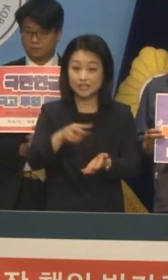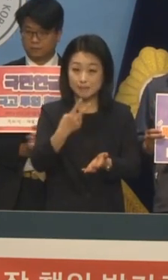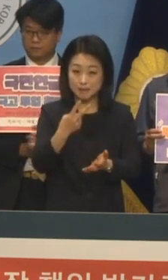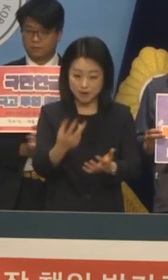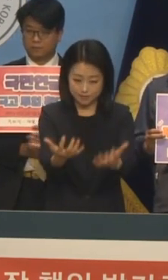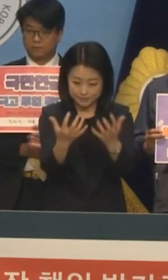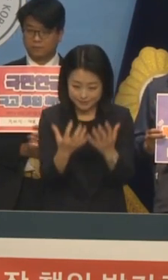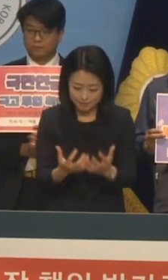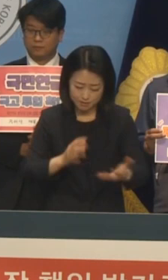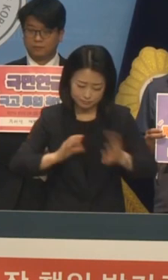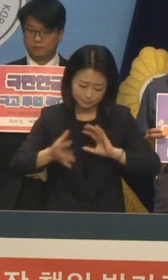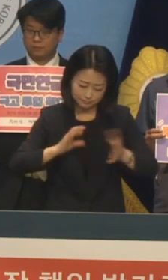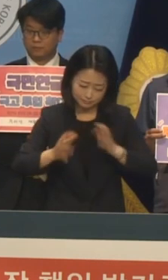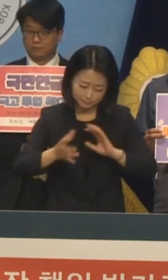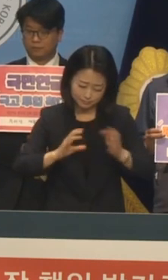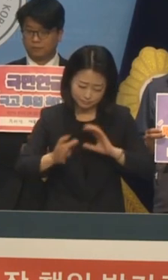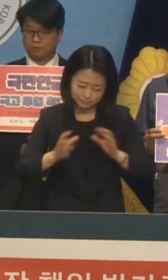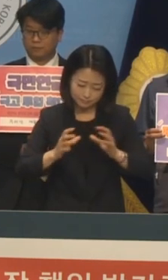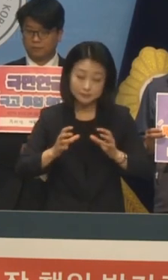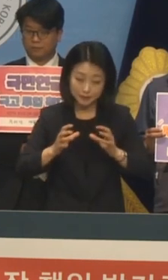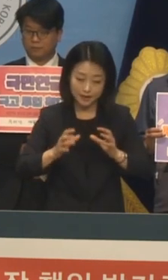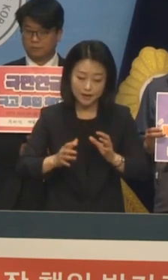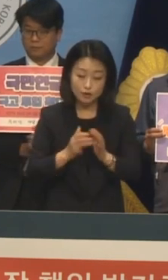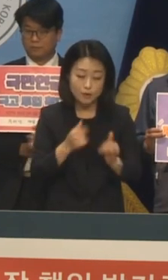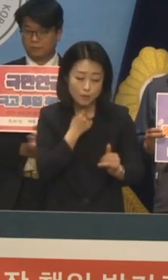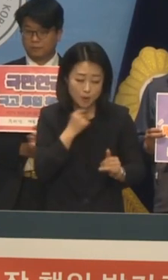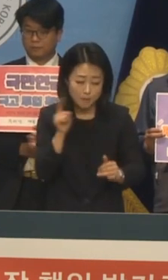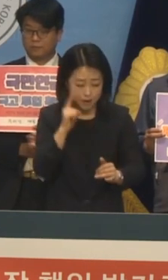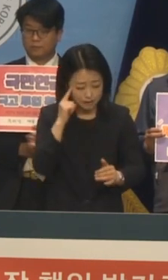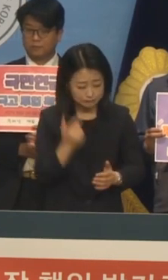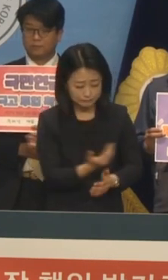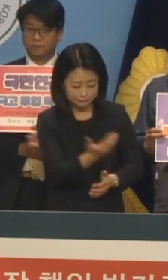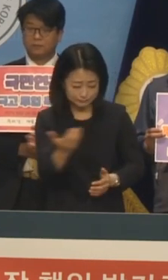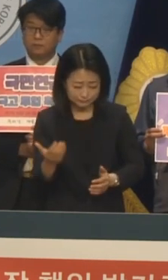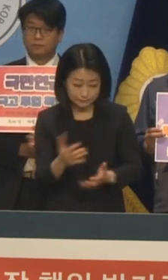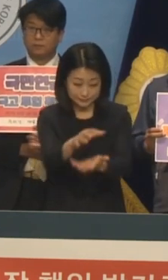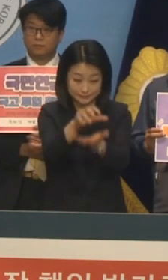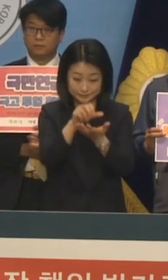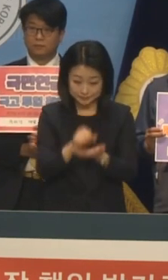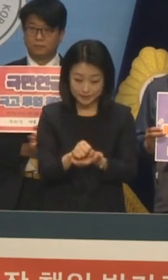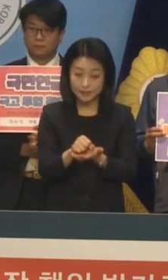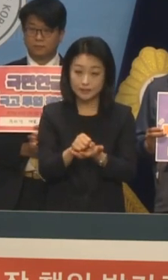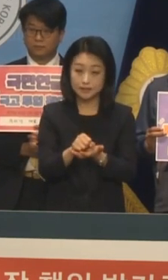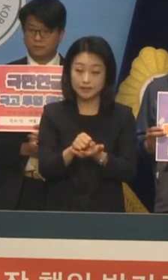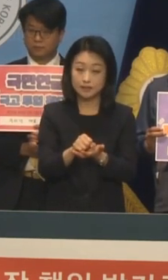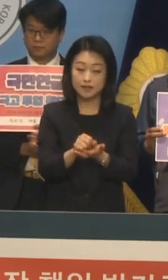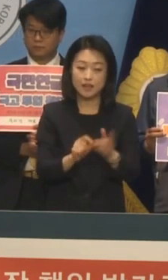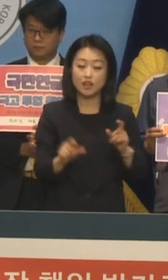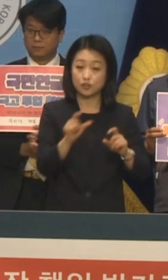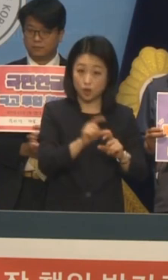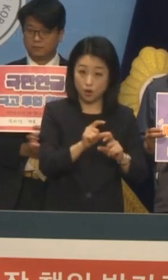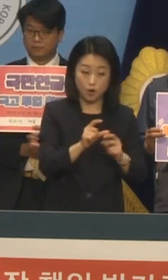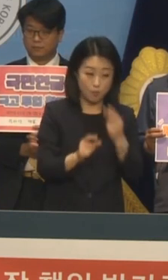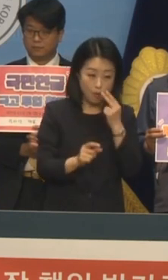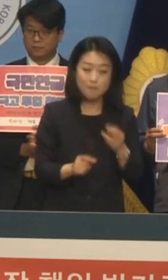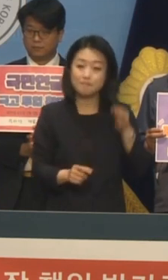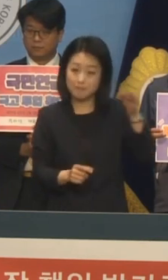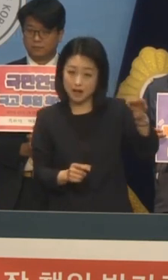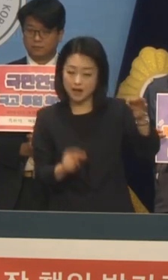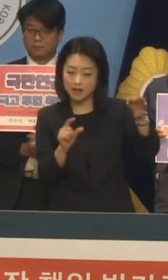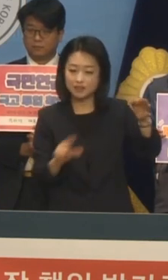위원회를 통해 국민들의 민의를 모았습니다. 그 결과 시민들은 더 내고 더